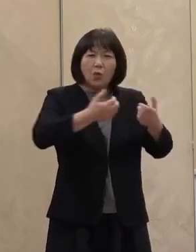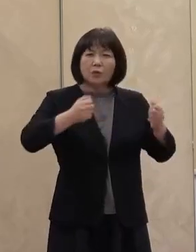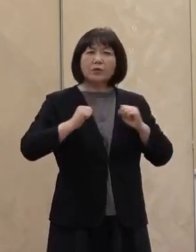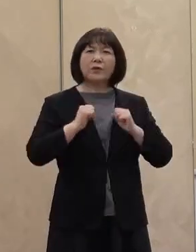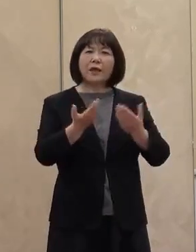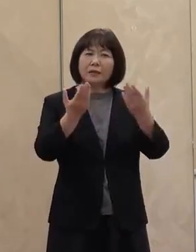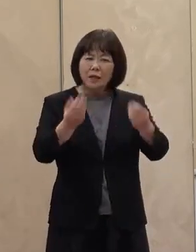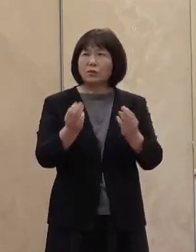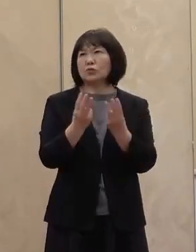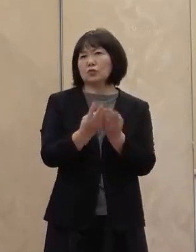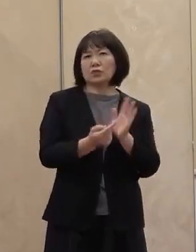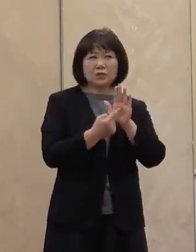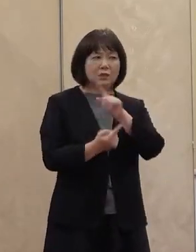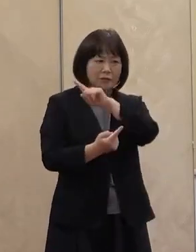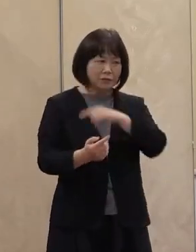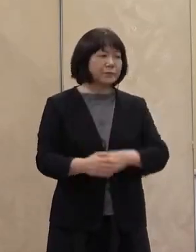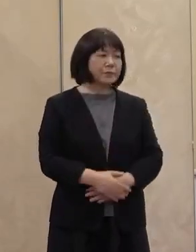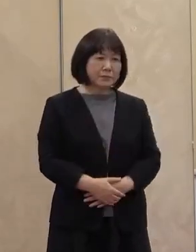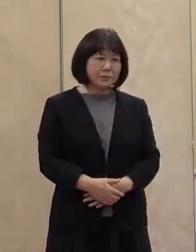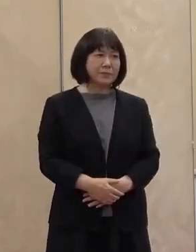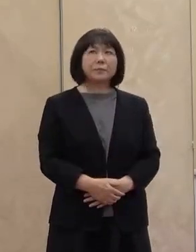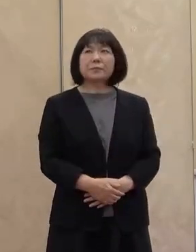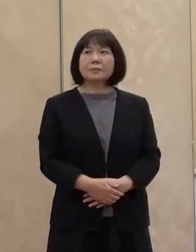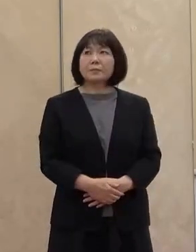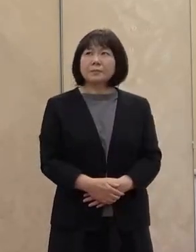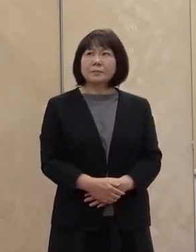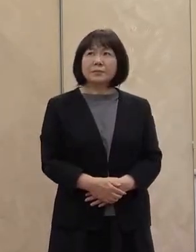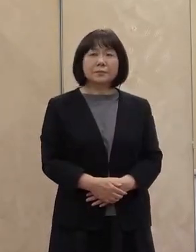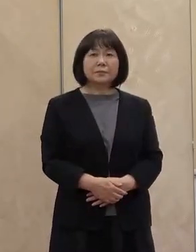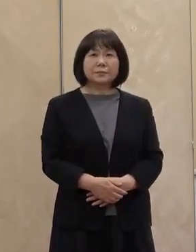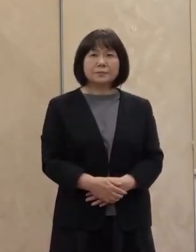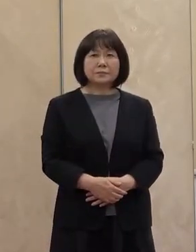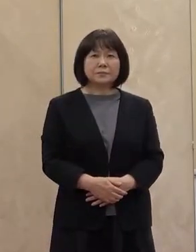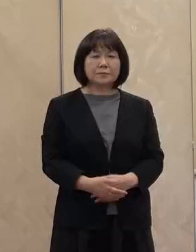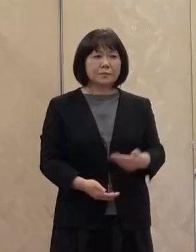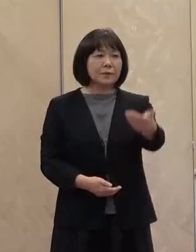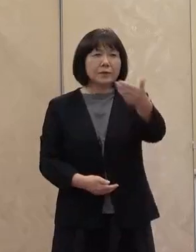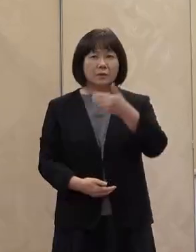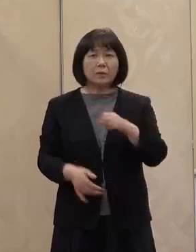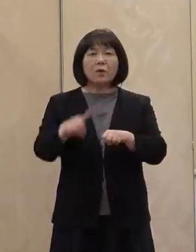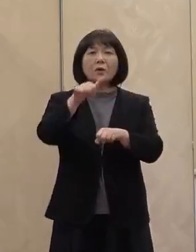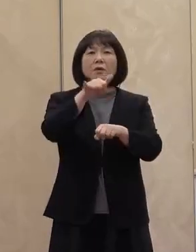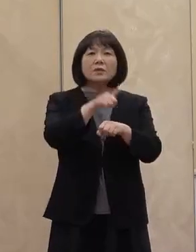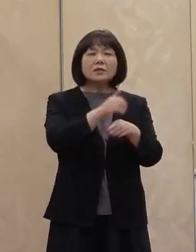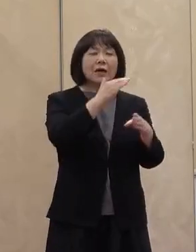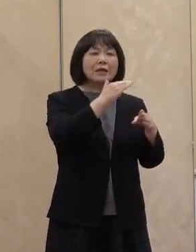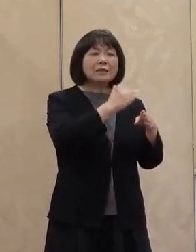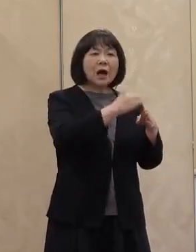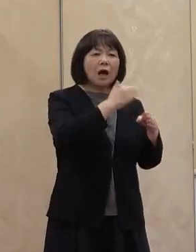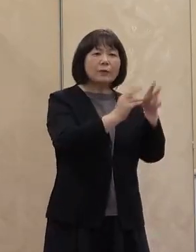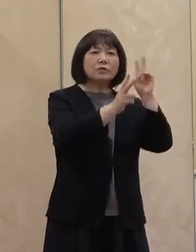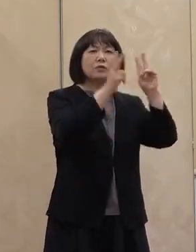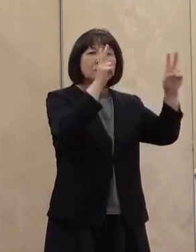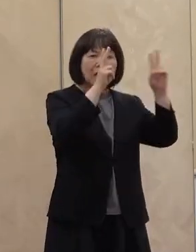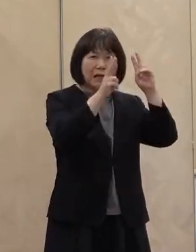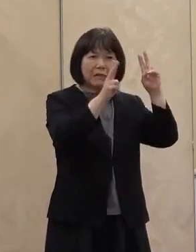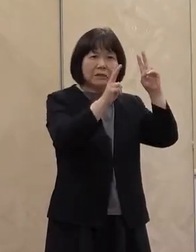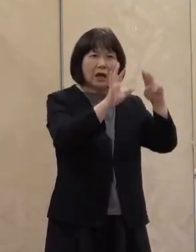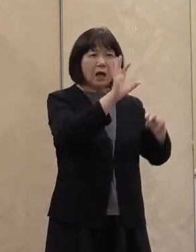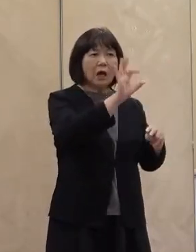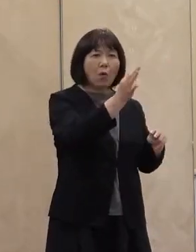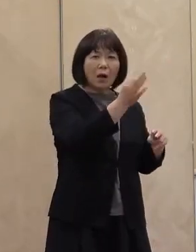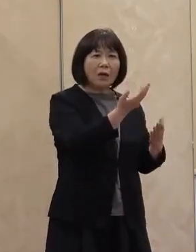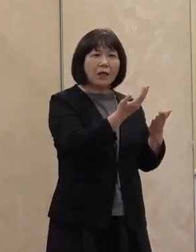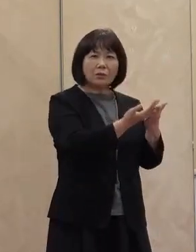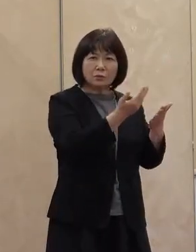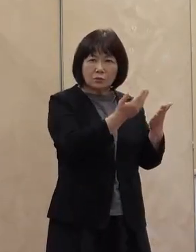ったという数字です。 人材サービス会社のところを有料の部分と今